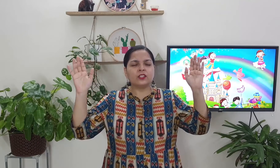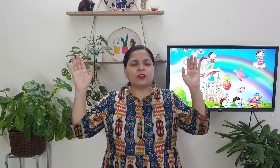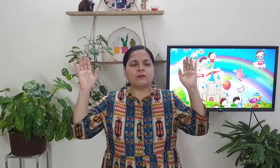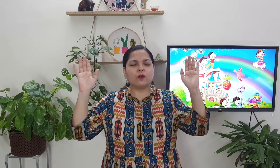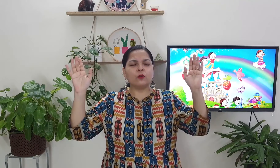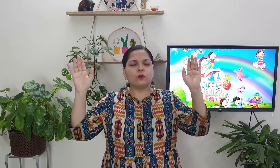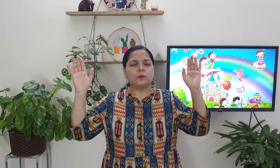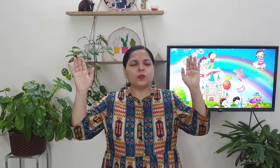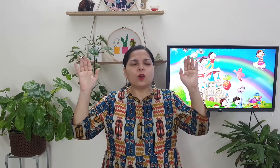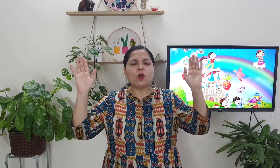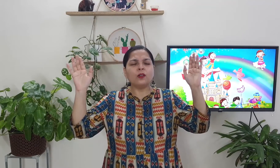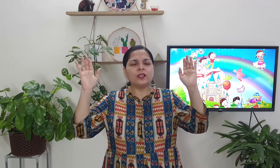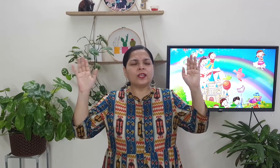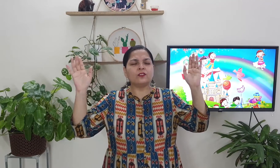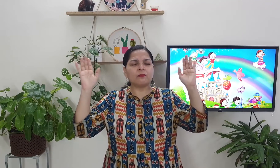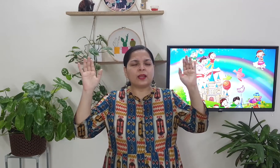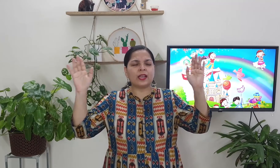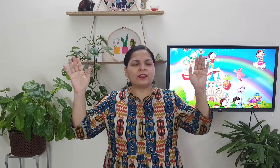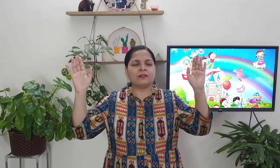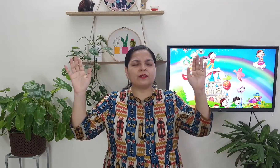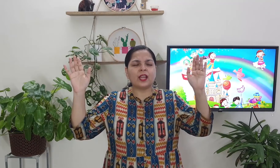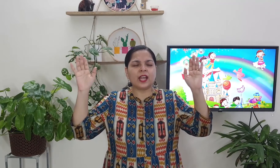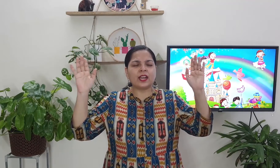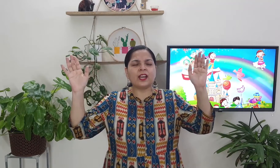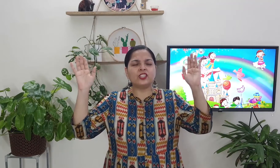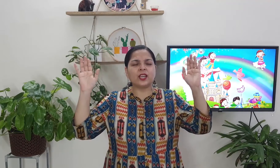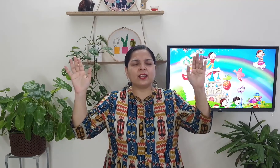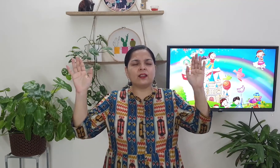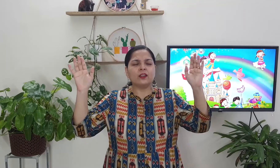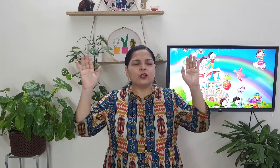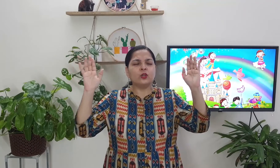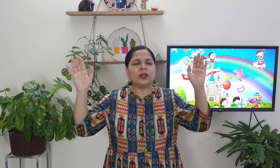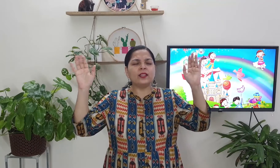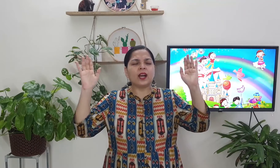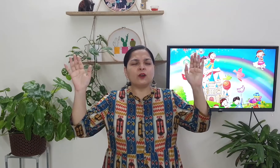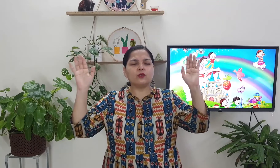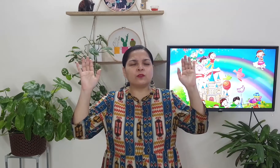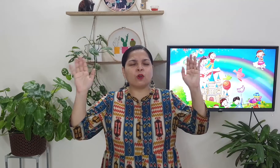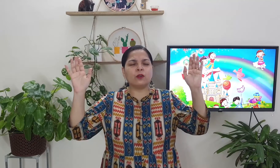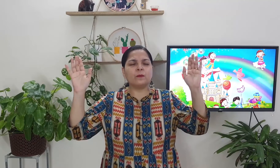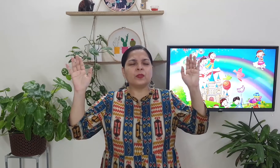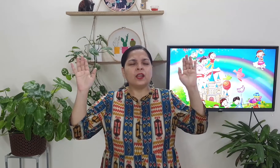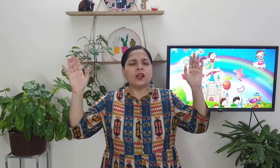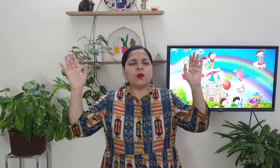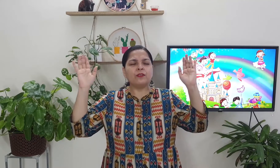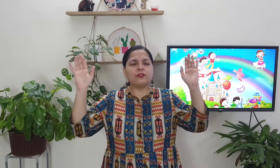நாளெல்லாம் நன்மையும் கிருபையும் என்னை தொடரும். நான் கர்த்தருடைய வீட்டில் நீடித்து நாட்களாய்